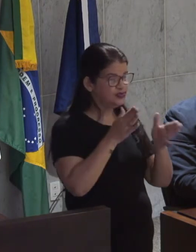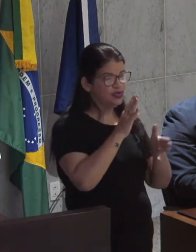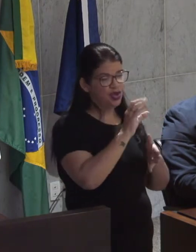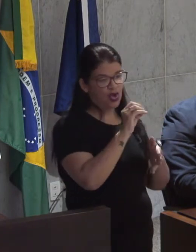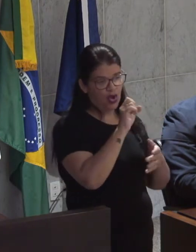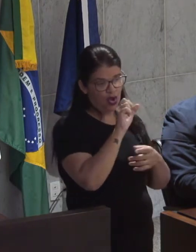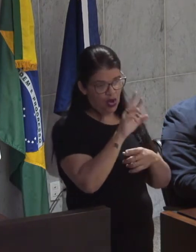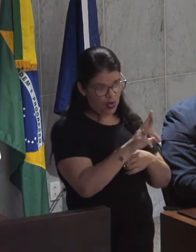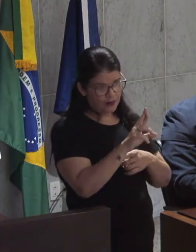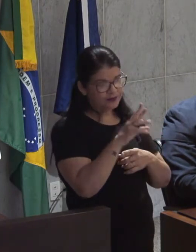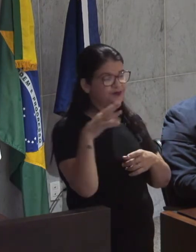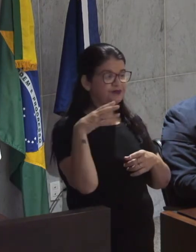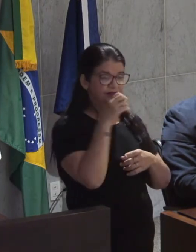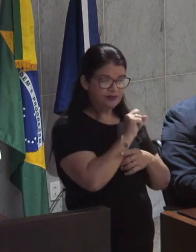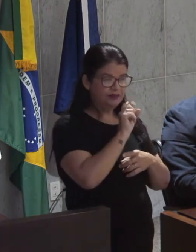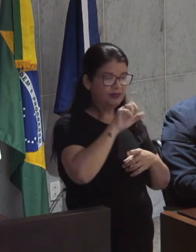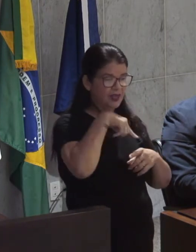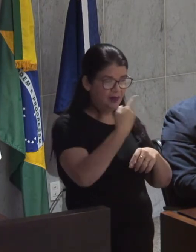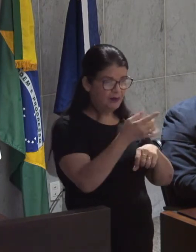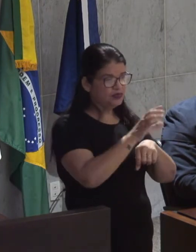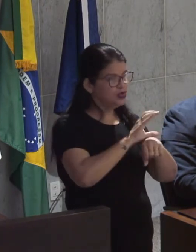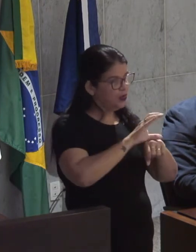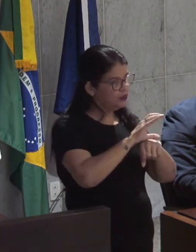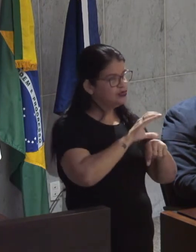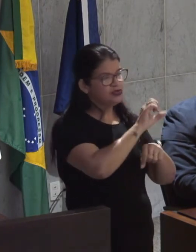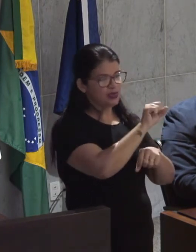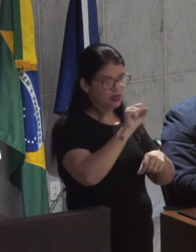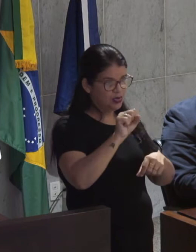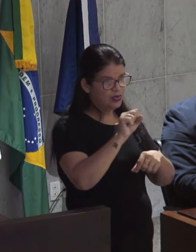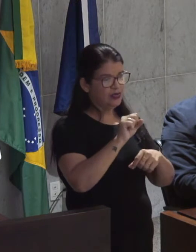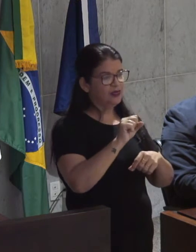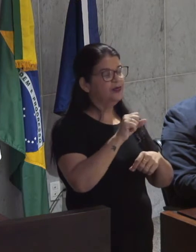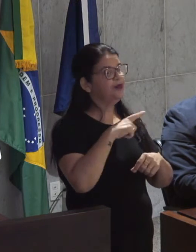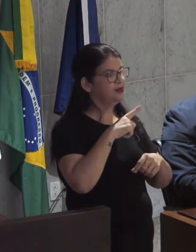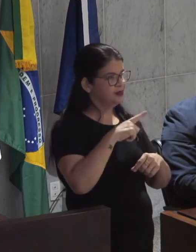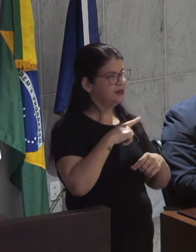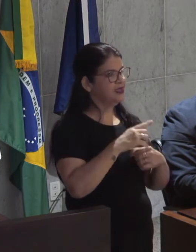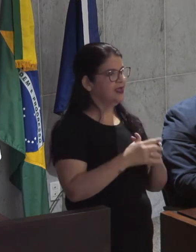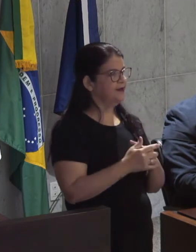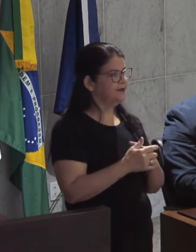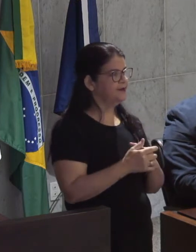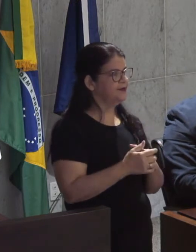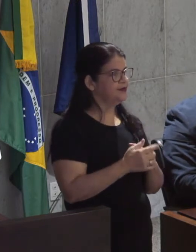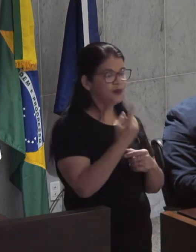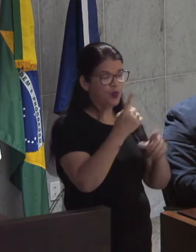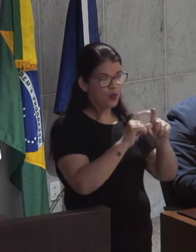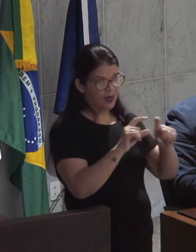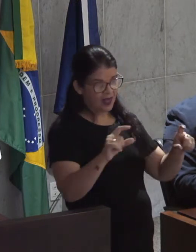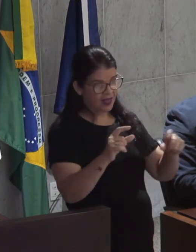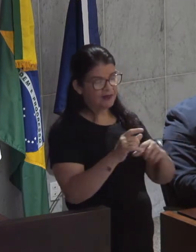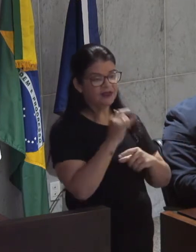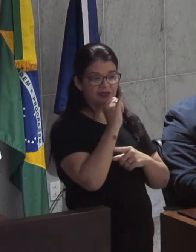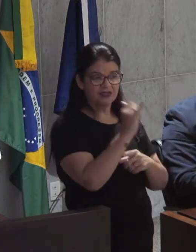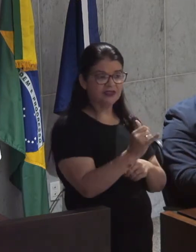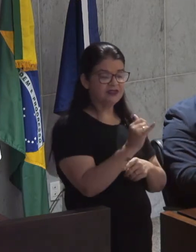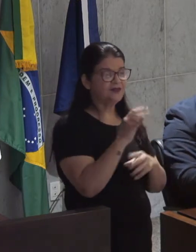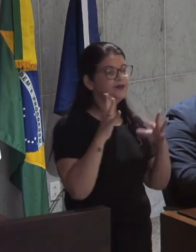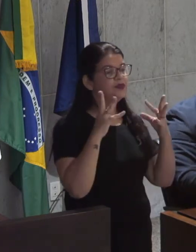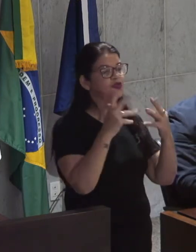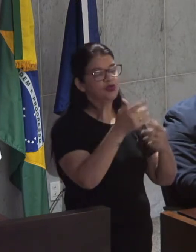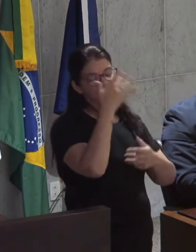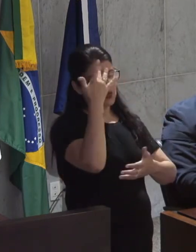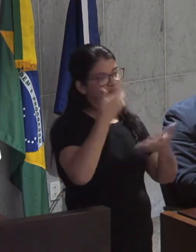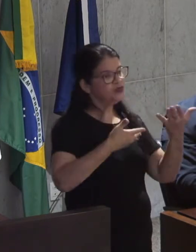foi imediatamente após a Constituição de 88, se tem um lema de dizer que todo